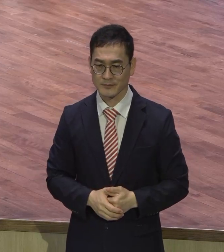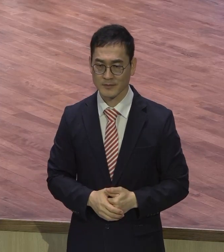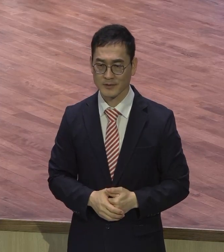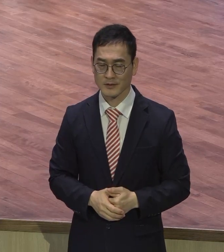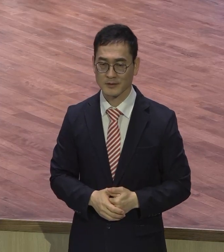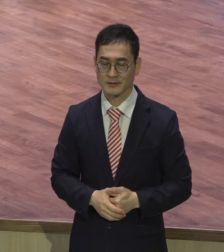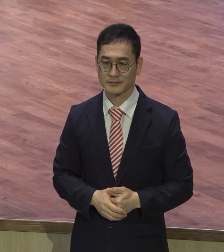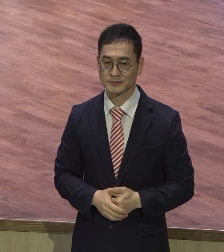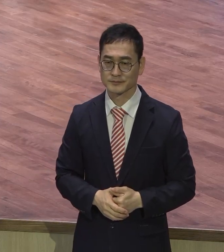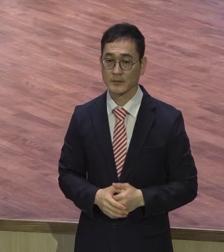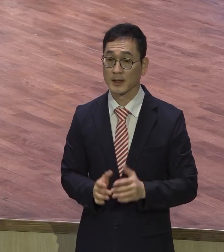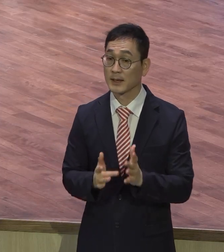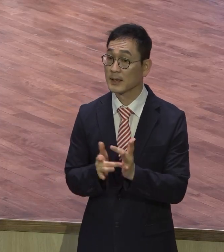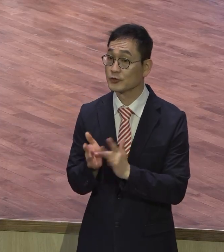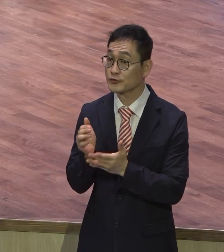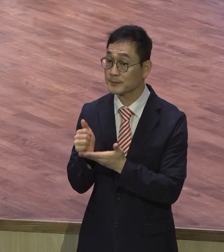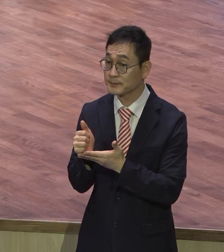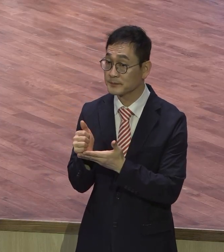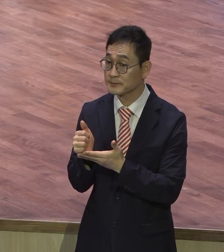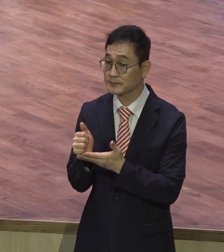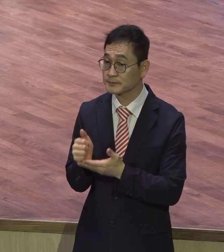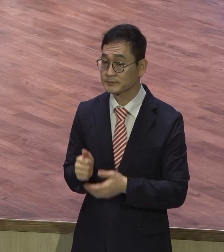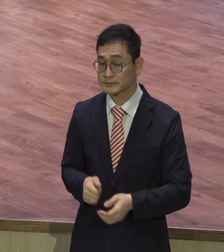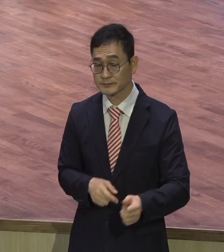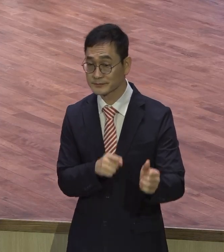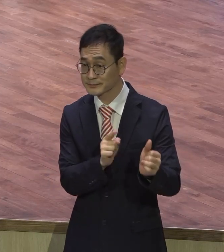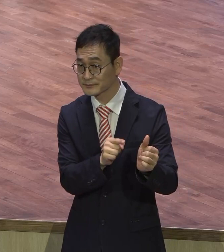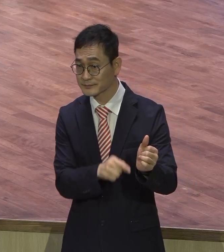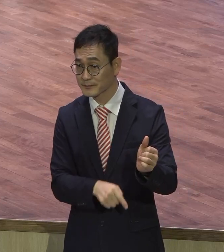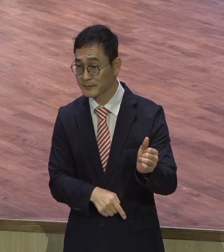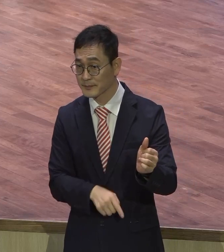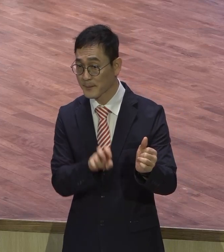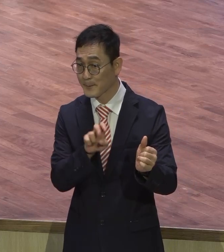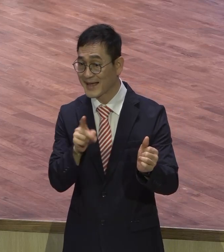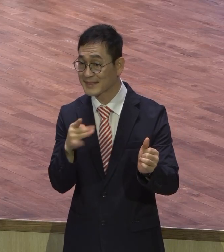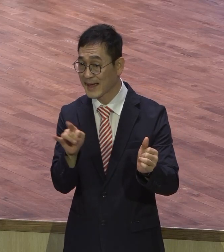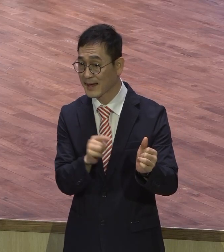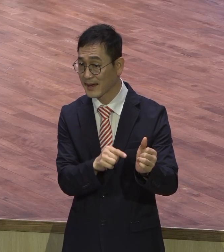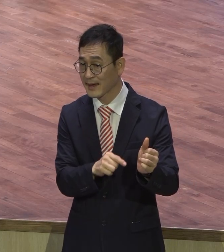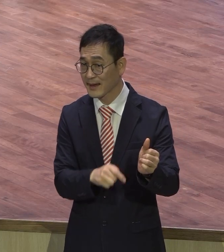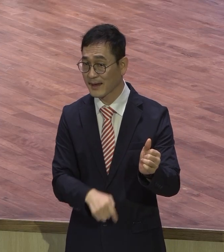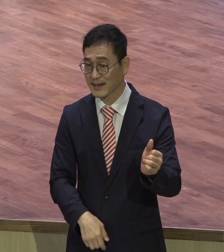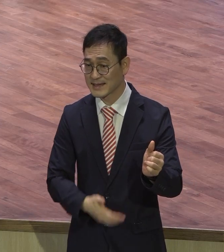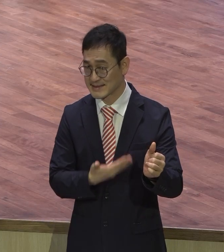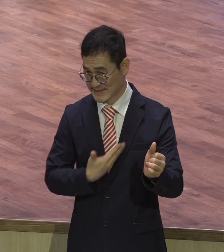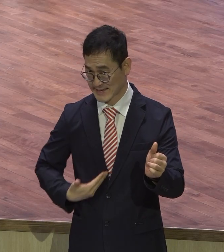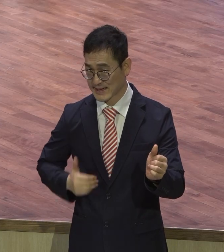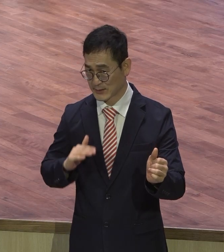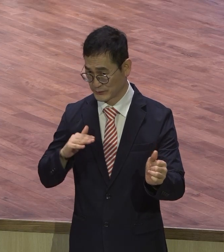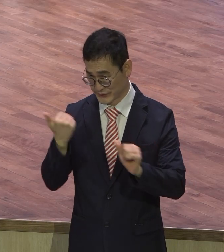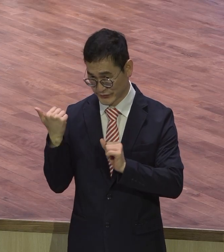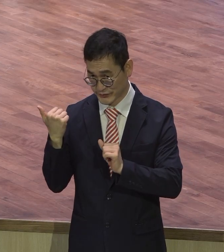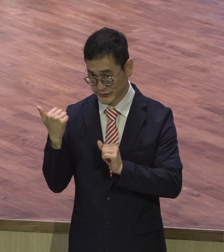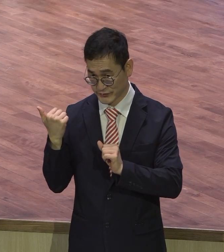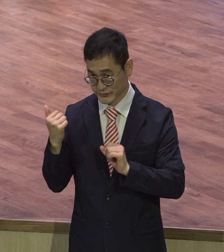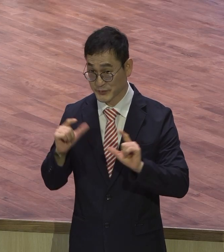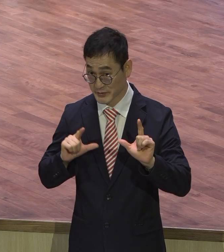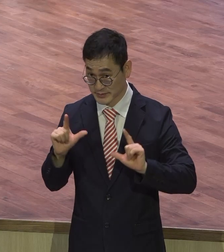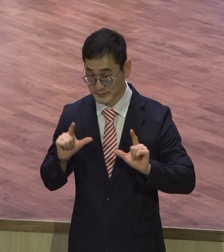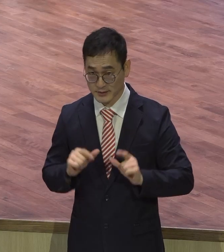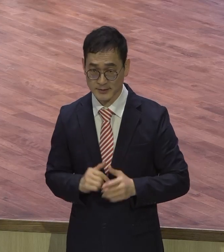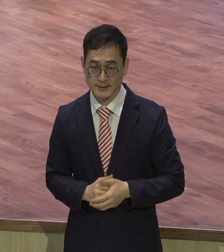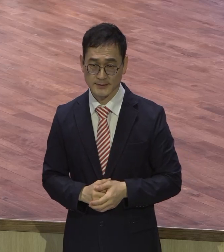예수님께서 세리 이 마테를 예수님께서 제사로 그렇게 부르시는 장면이 여기 나옵니다.